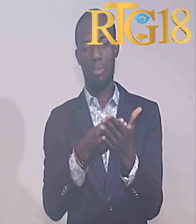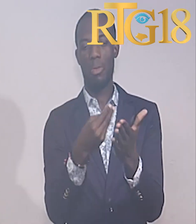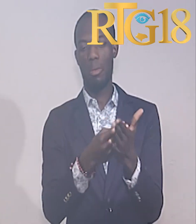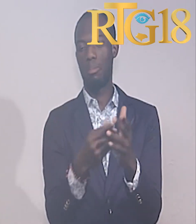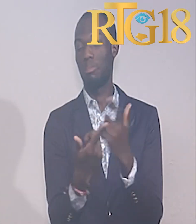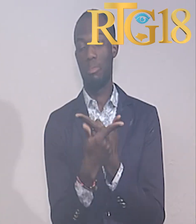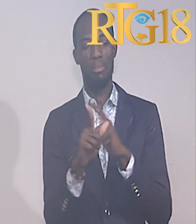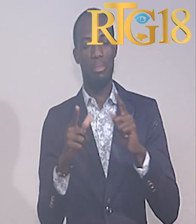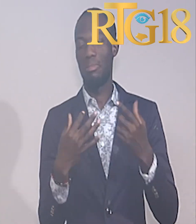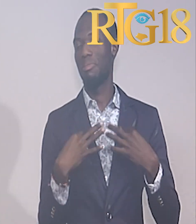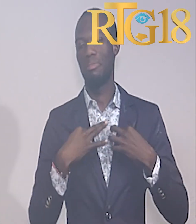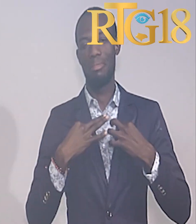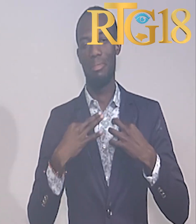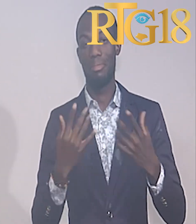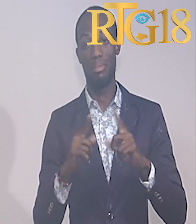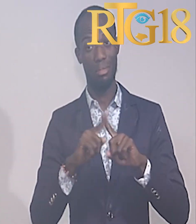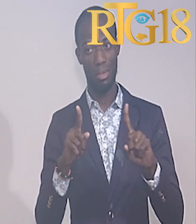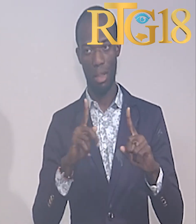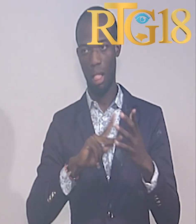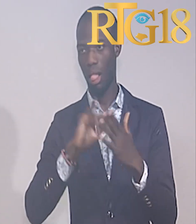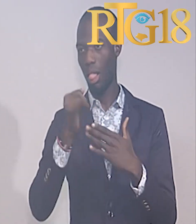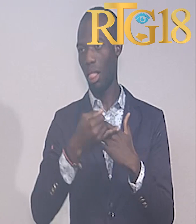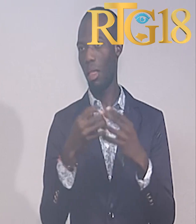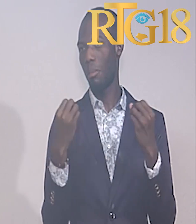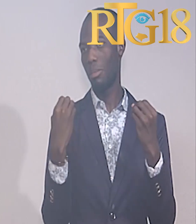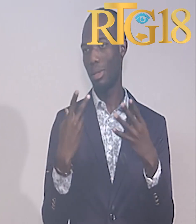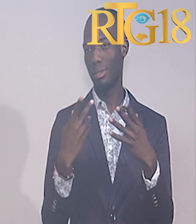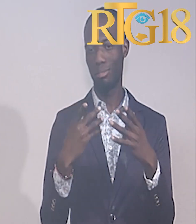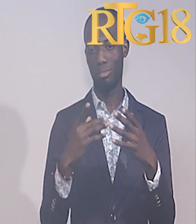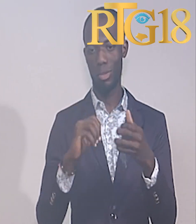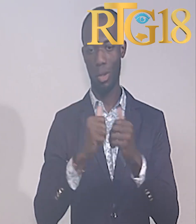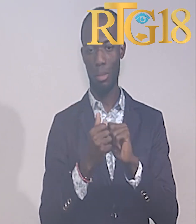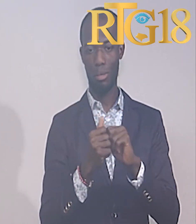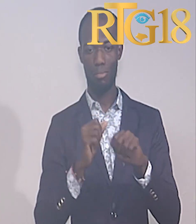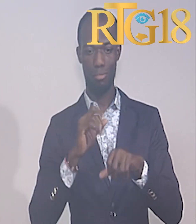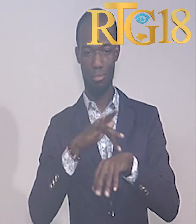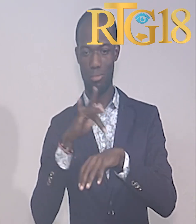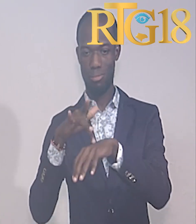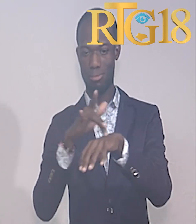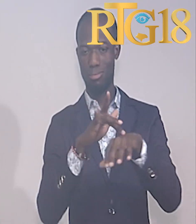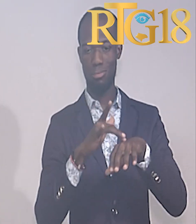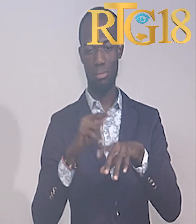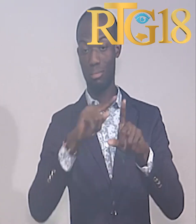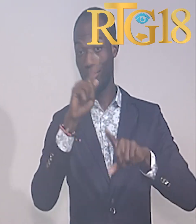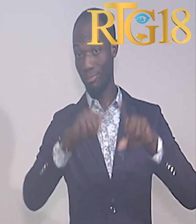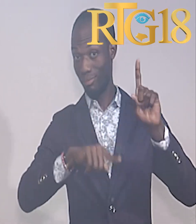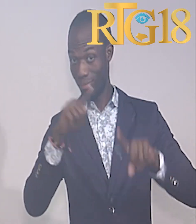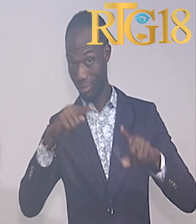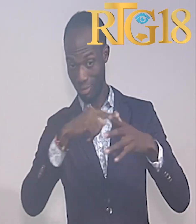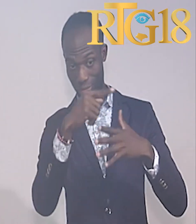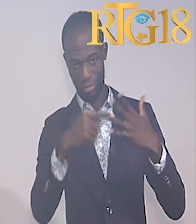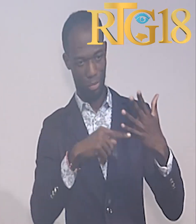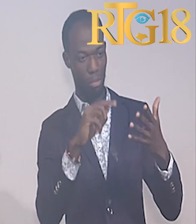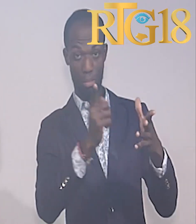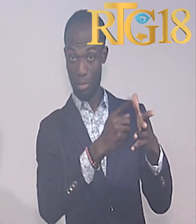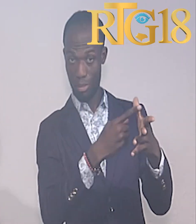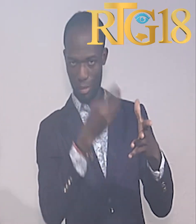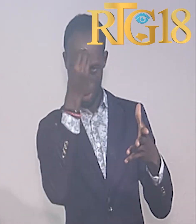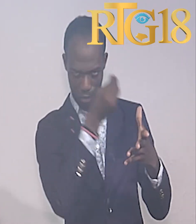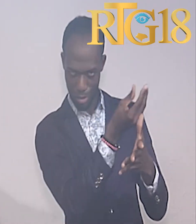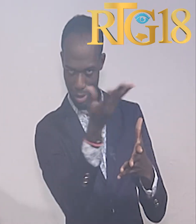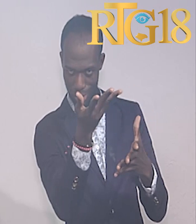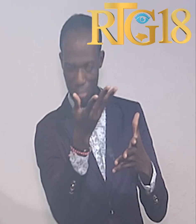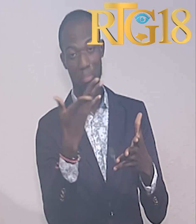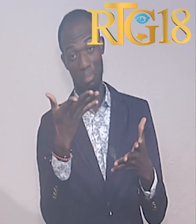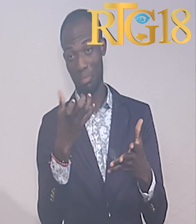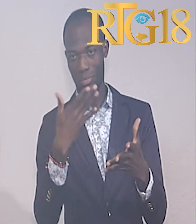Donc, plus spécifiquement, ce projet touche plusieurs domaines ou axes d'intervention, parmi lesquels accès à l'information.